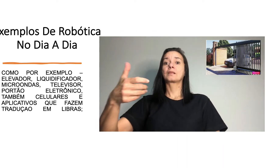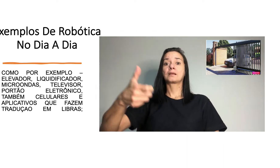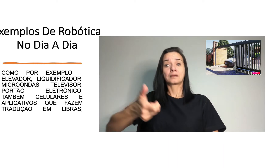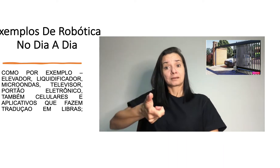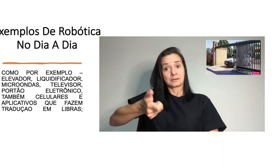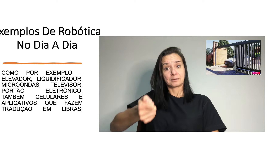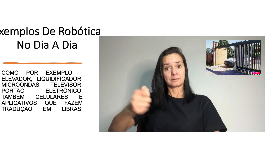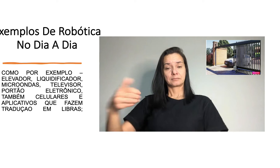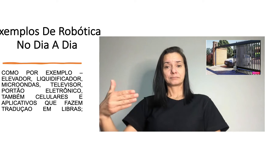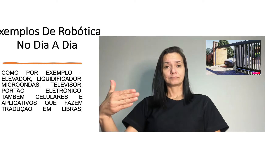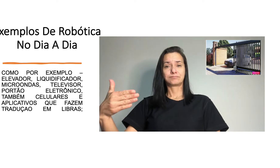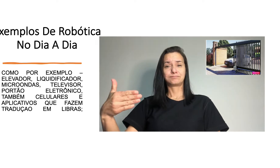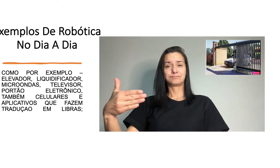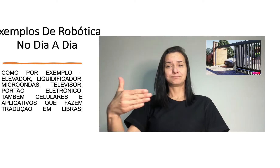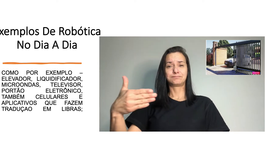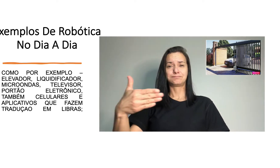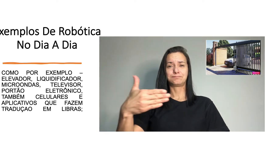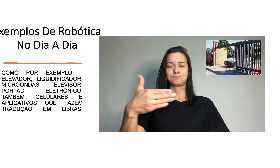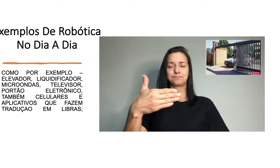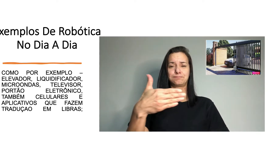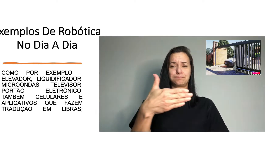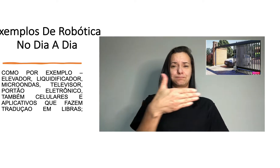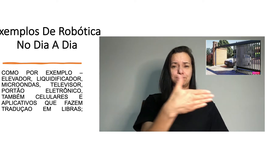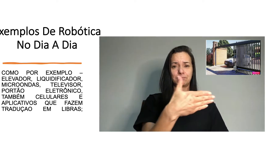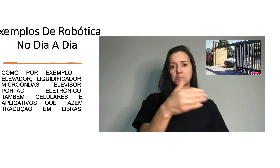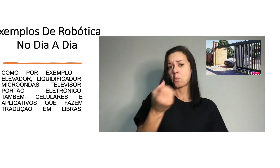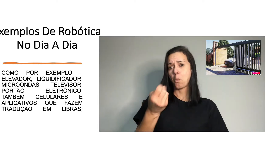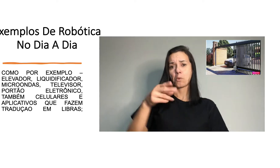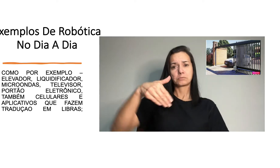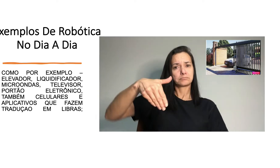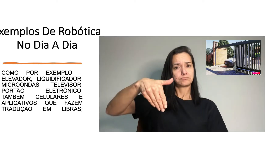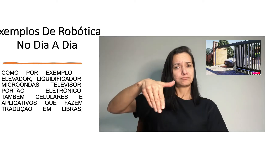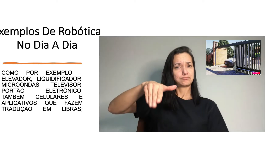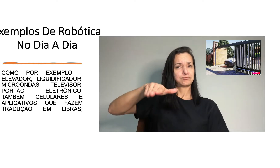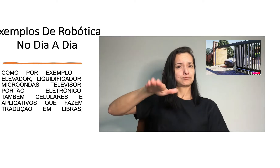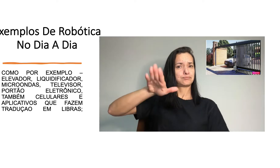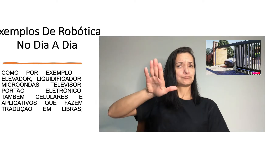abrir ou fechar,